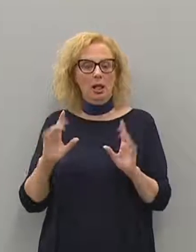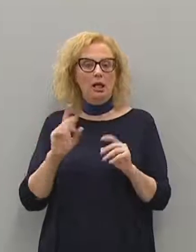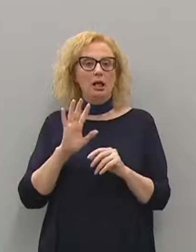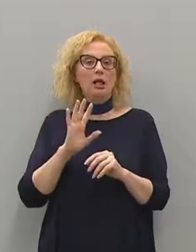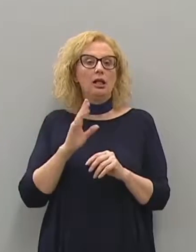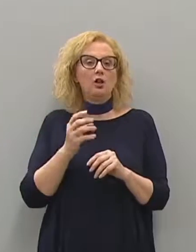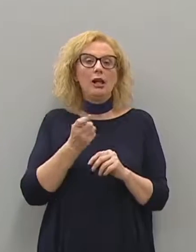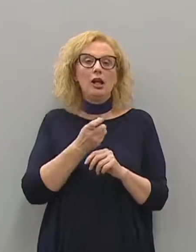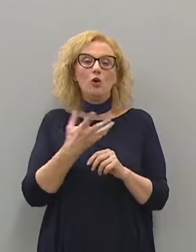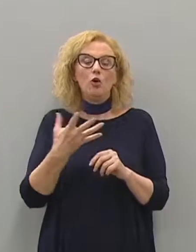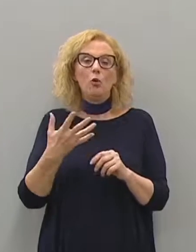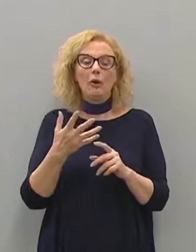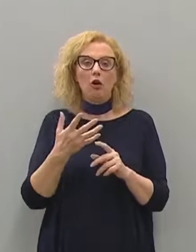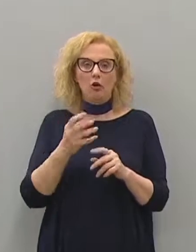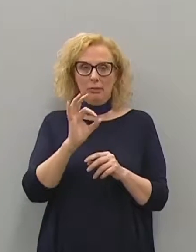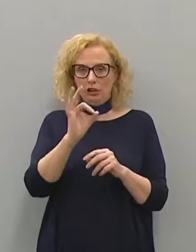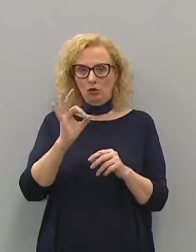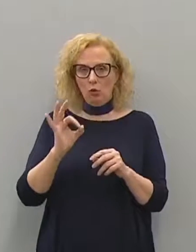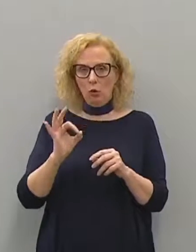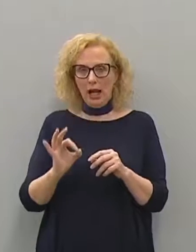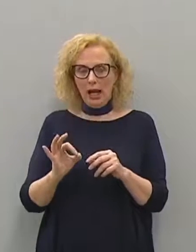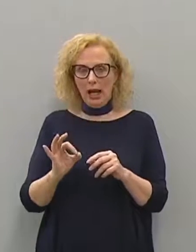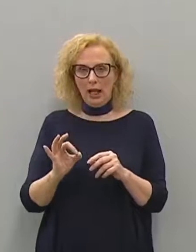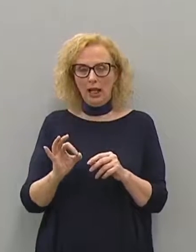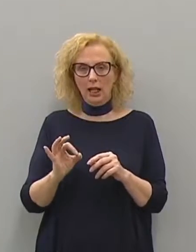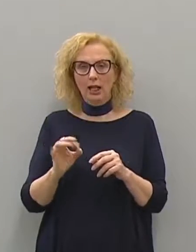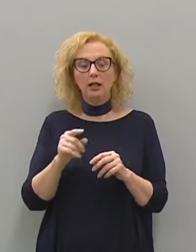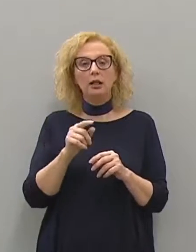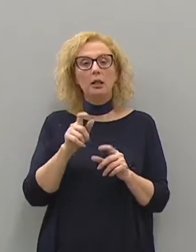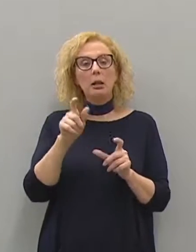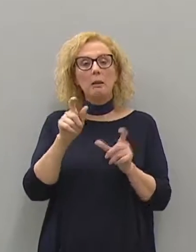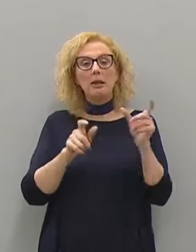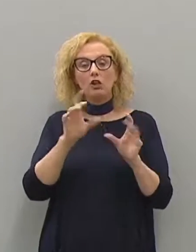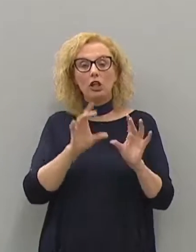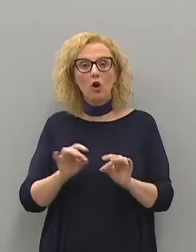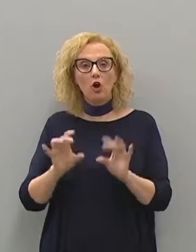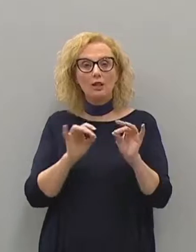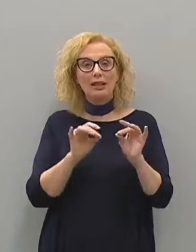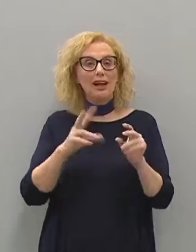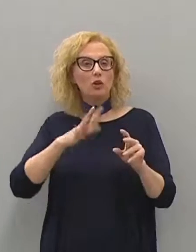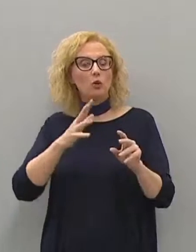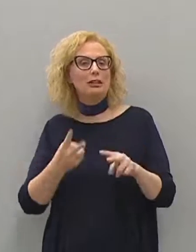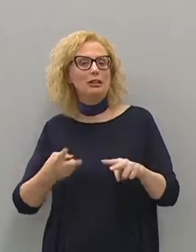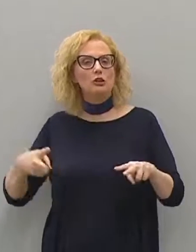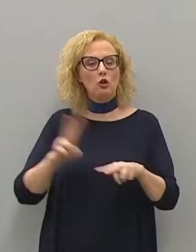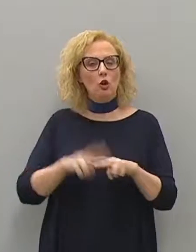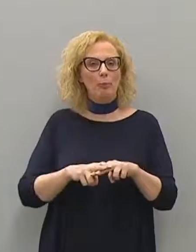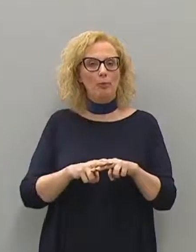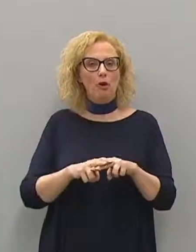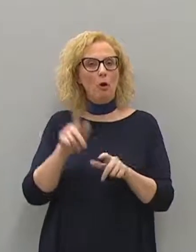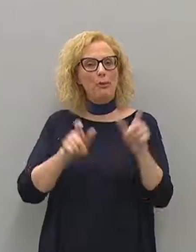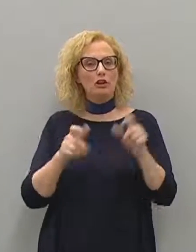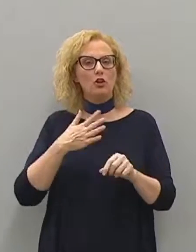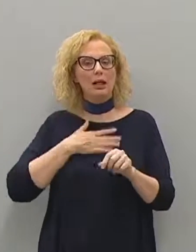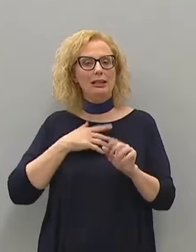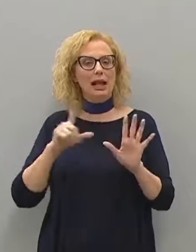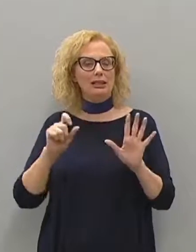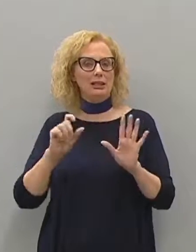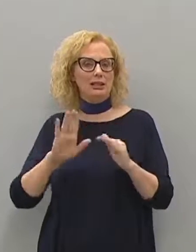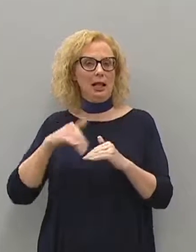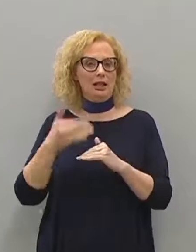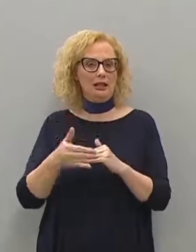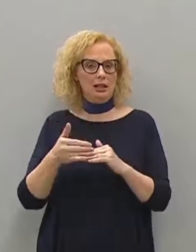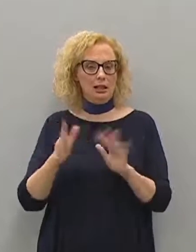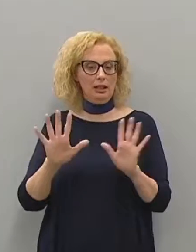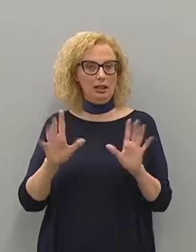dei in termini percentuali il numero dei contagiati ultrasettantenni che abbiamo avuto negli ultimi dieci